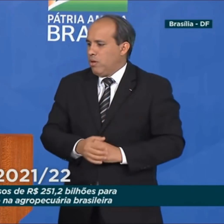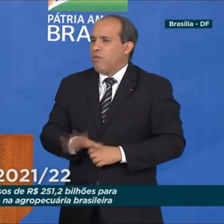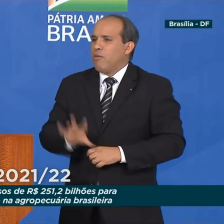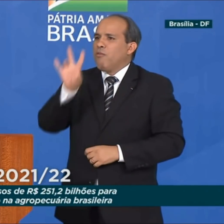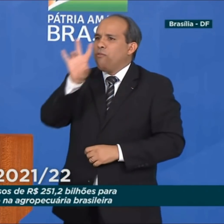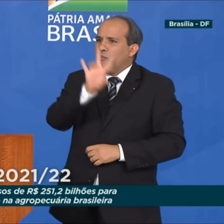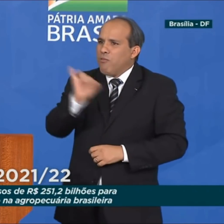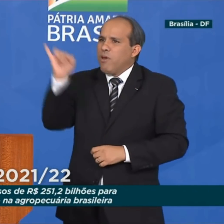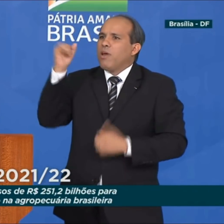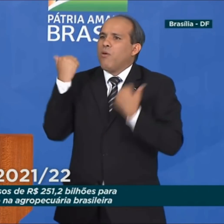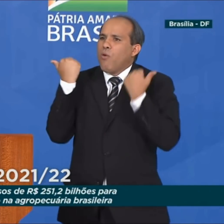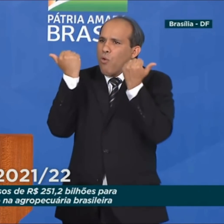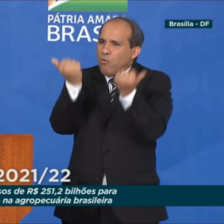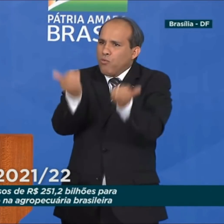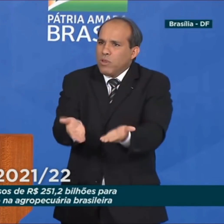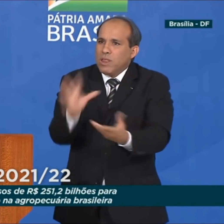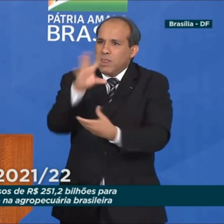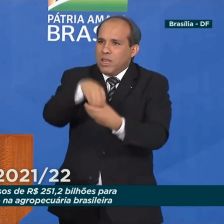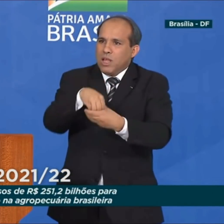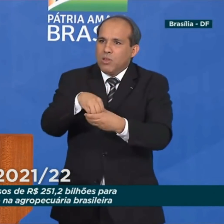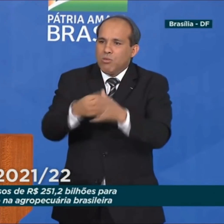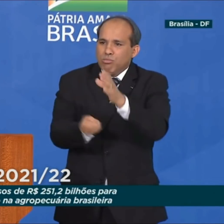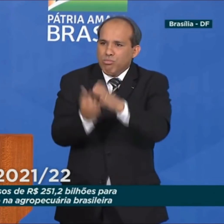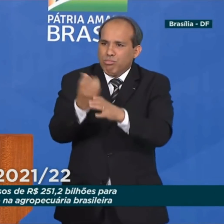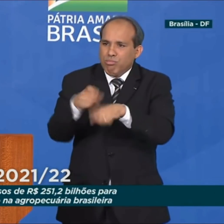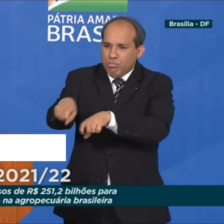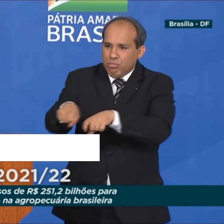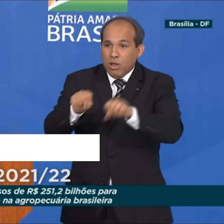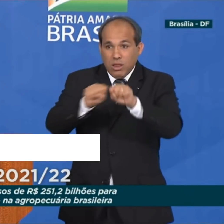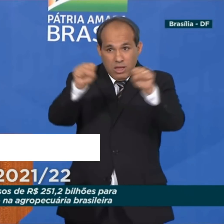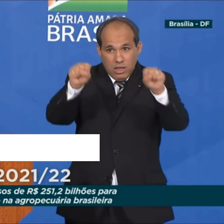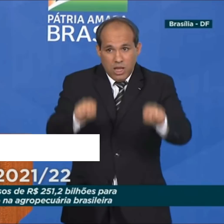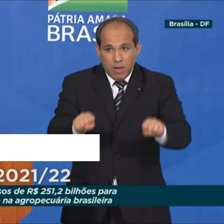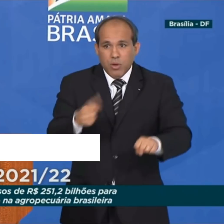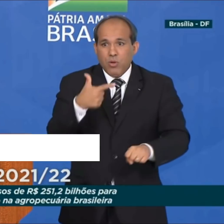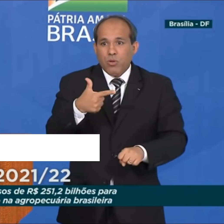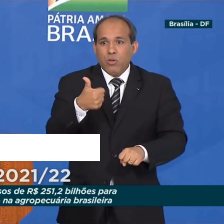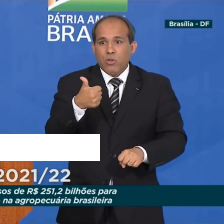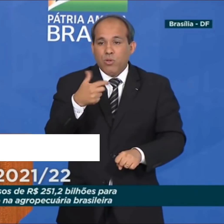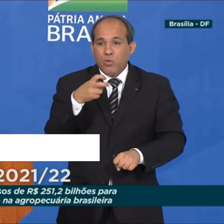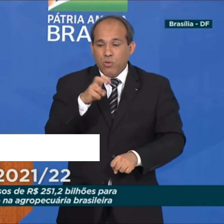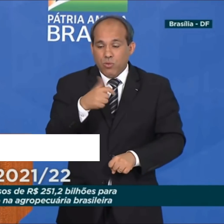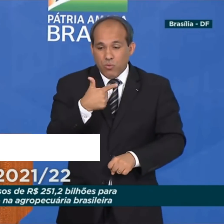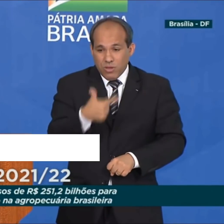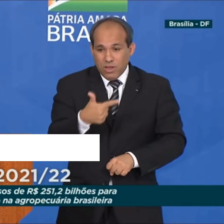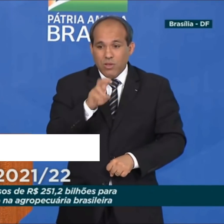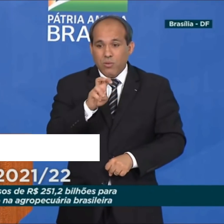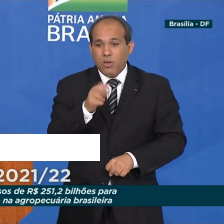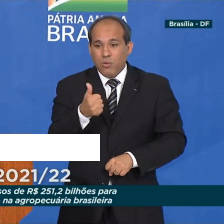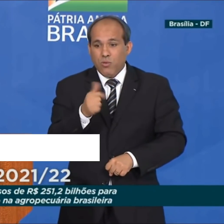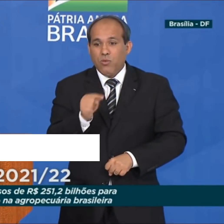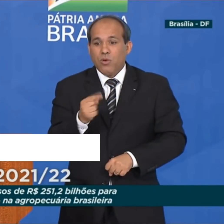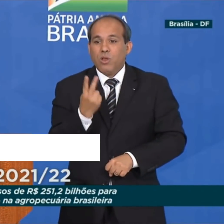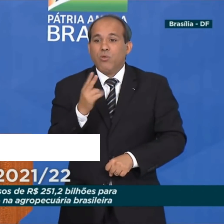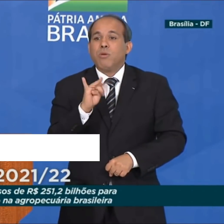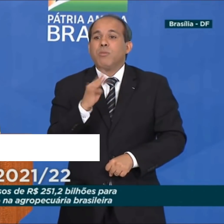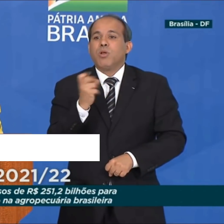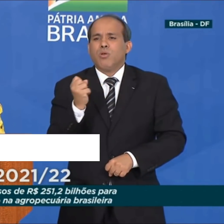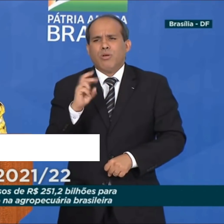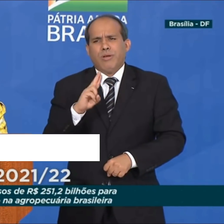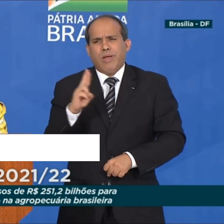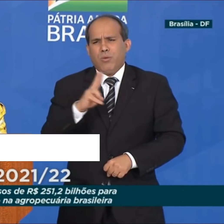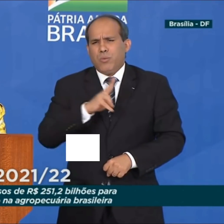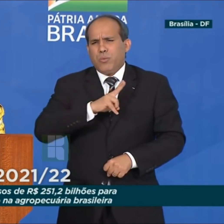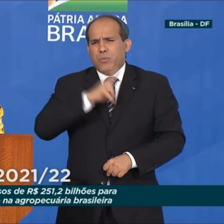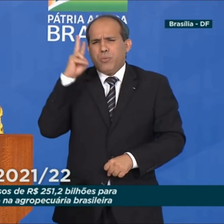Serão disponibilizados ao sistema produtivo 251,2 bilhões de reais, representando